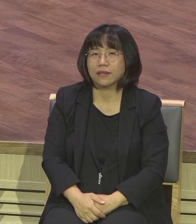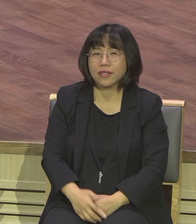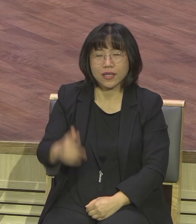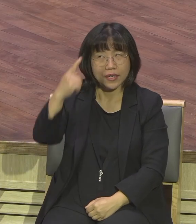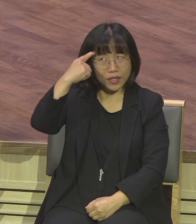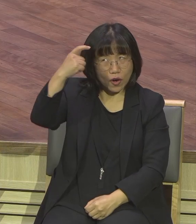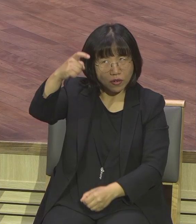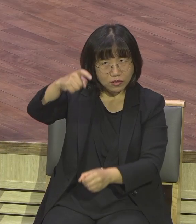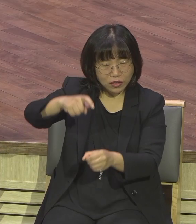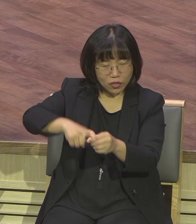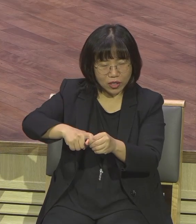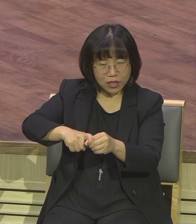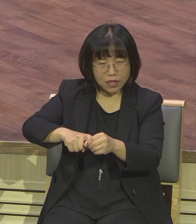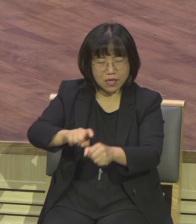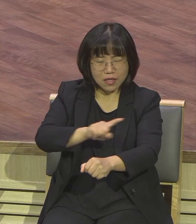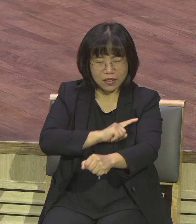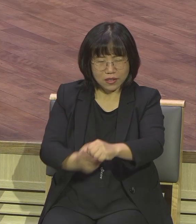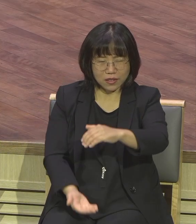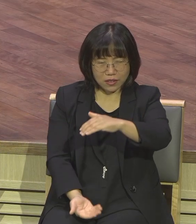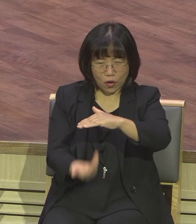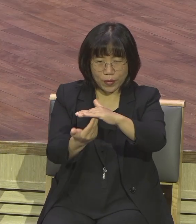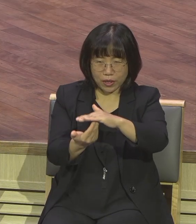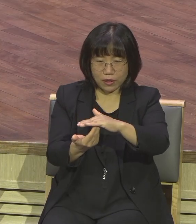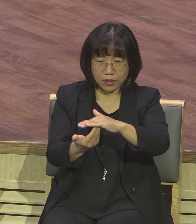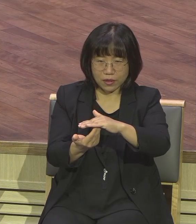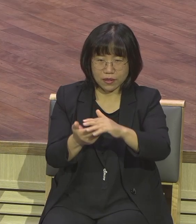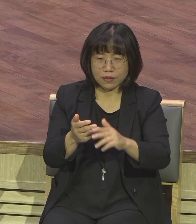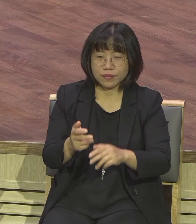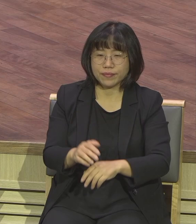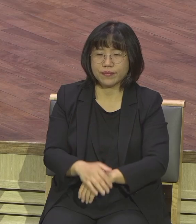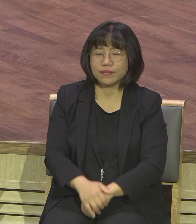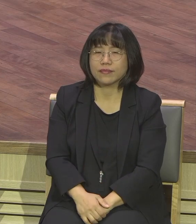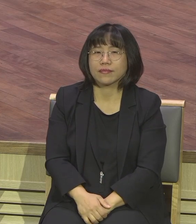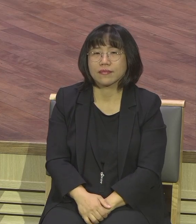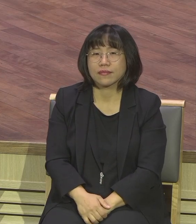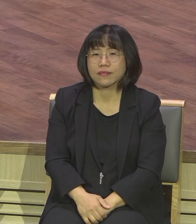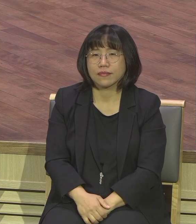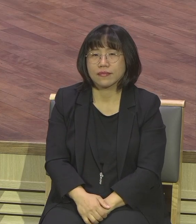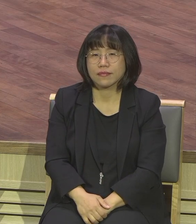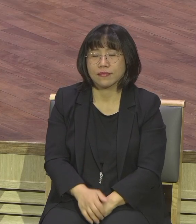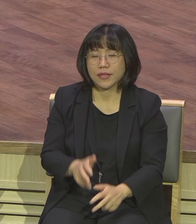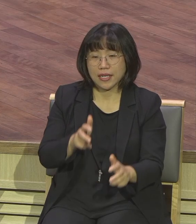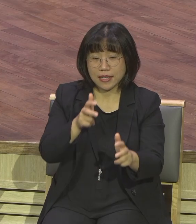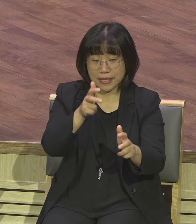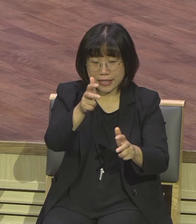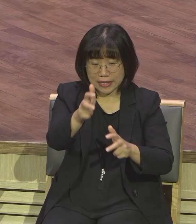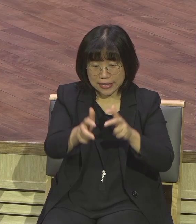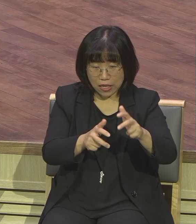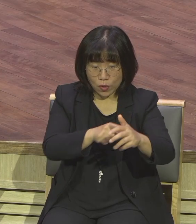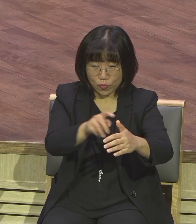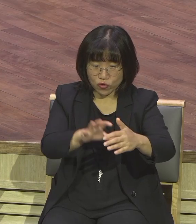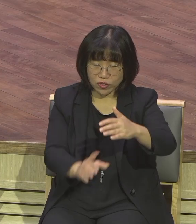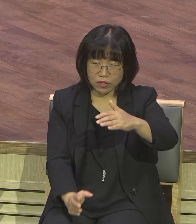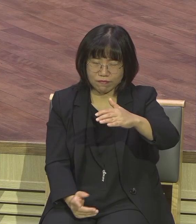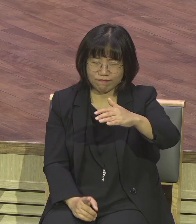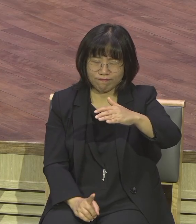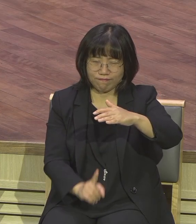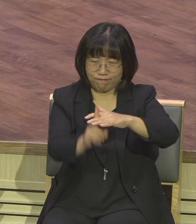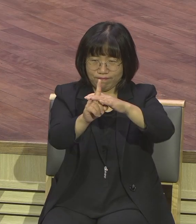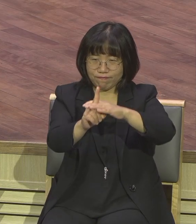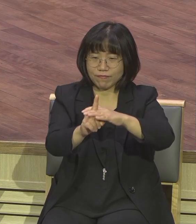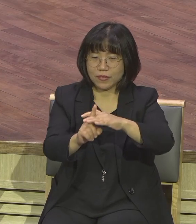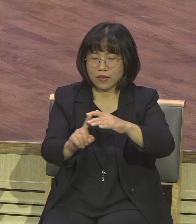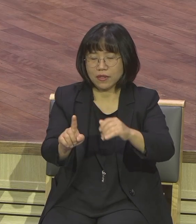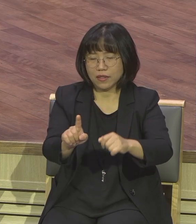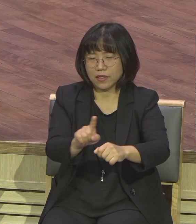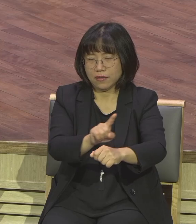영적 서밋, 영적 사람이 또 서밋 사람인. 나 산업 중에서 내가 서밋 될 거야. 믿음대로